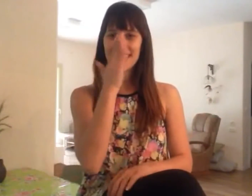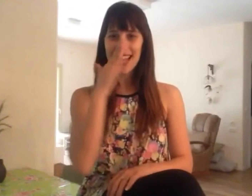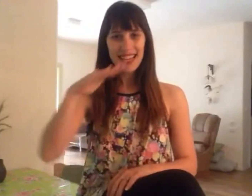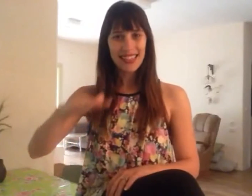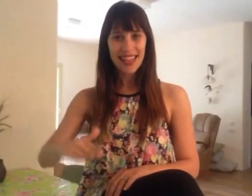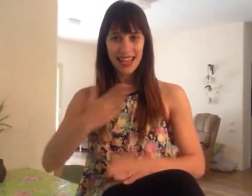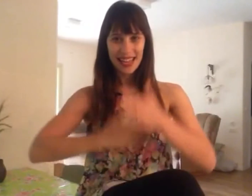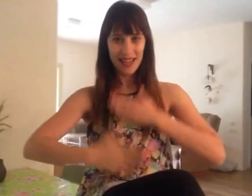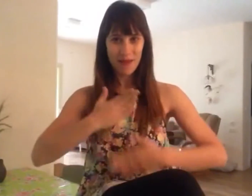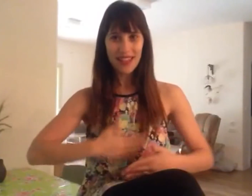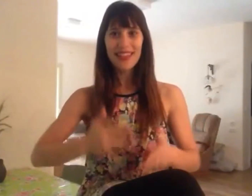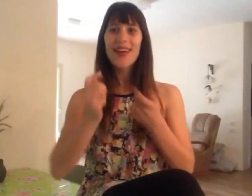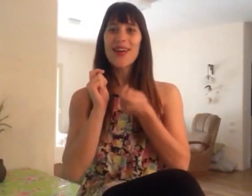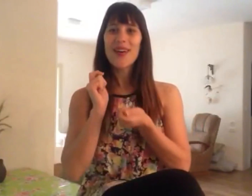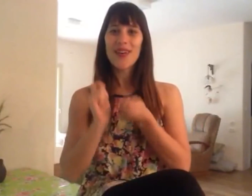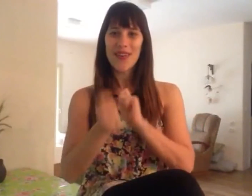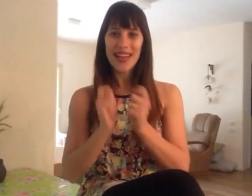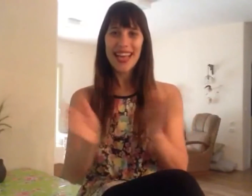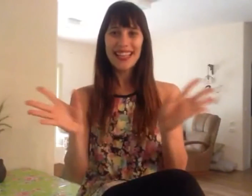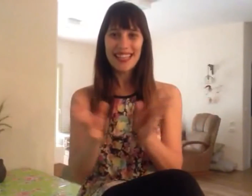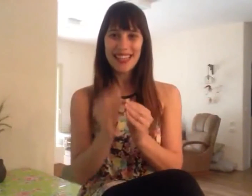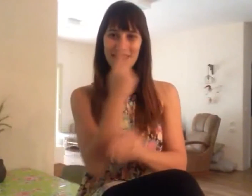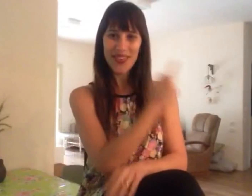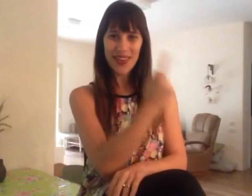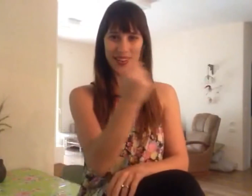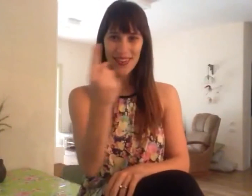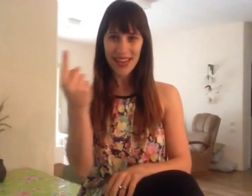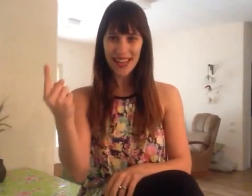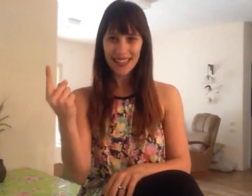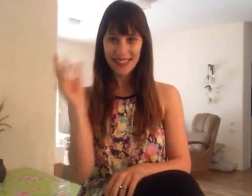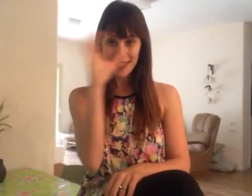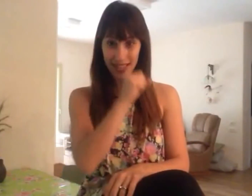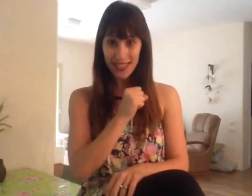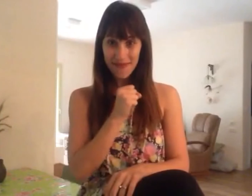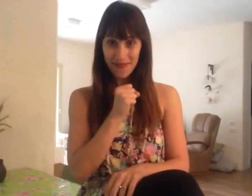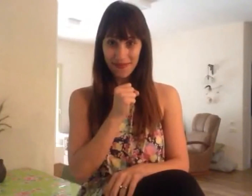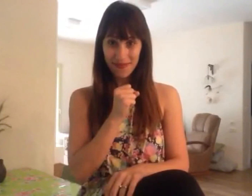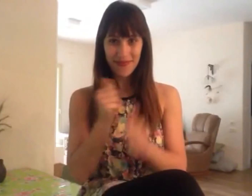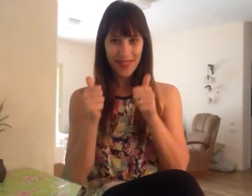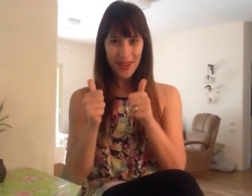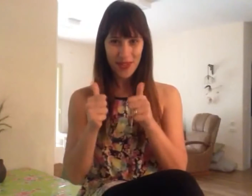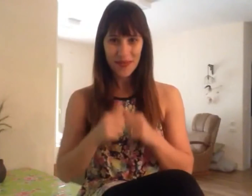ליצן קטן נחמד. רוקד עם כל אחד. תפסתם? יופי.